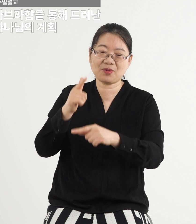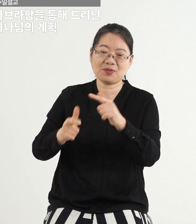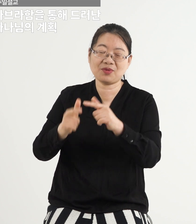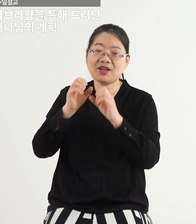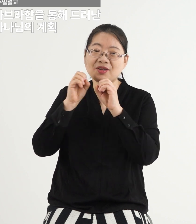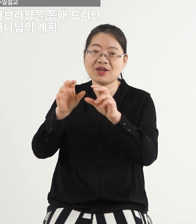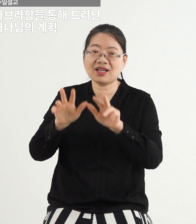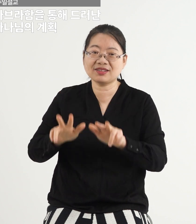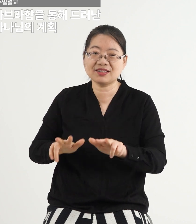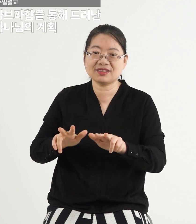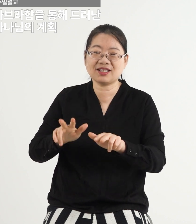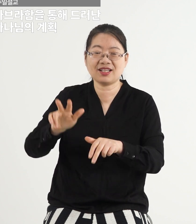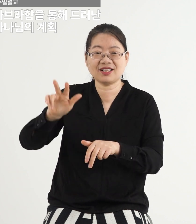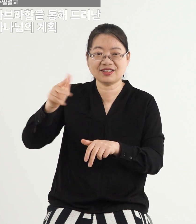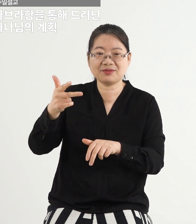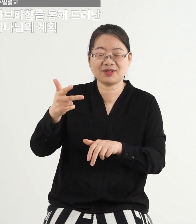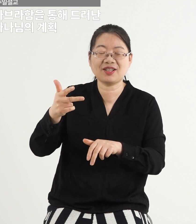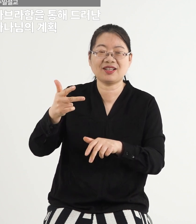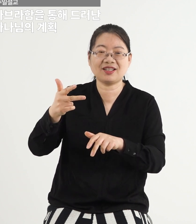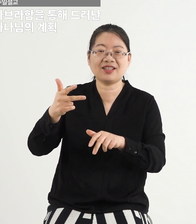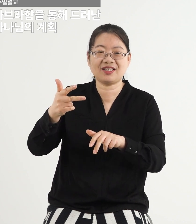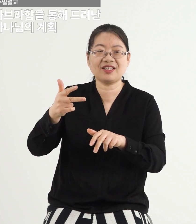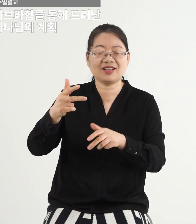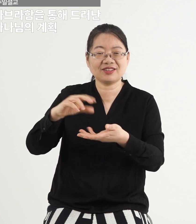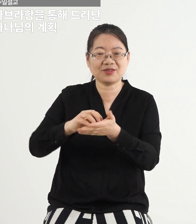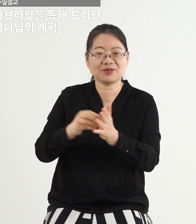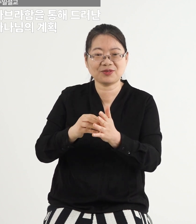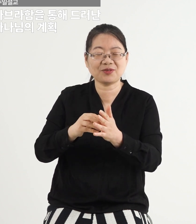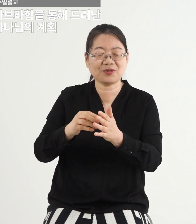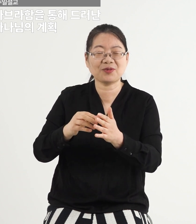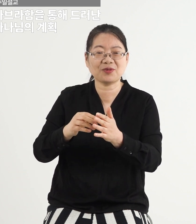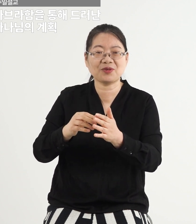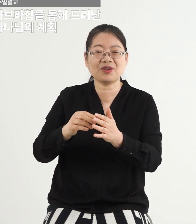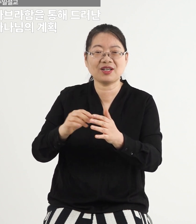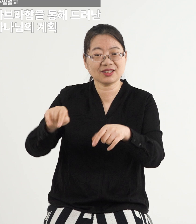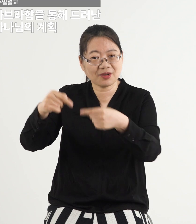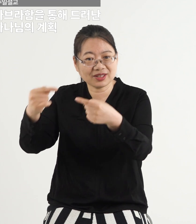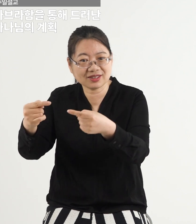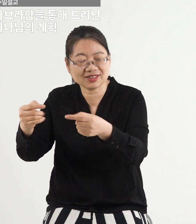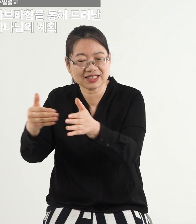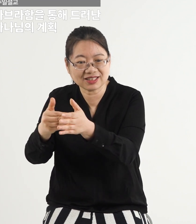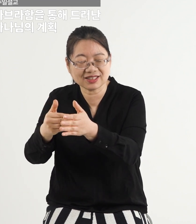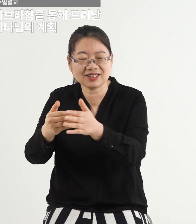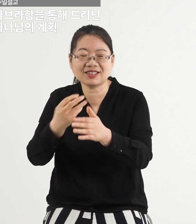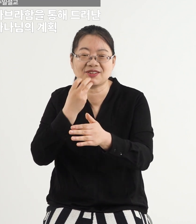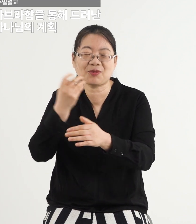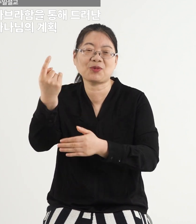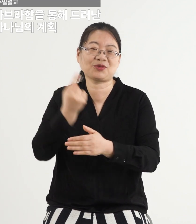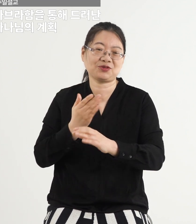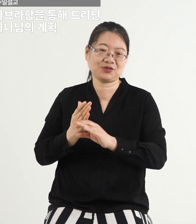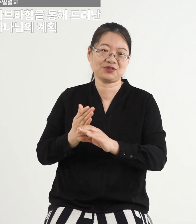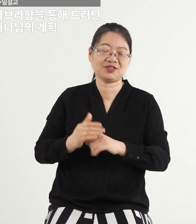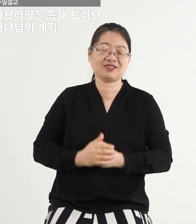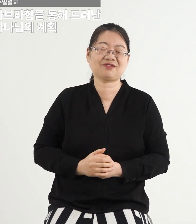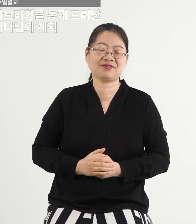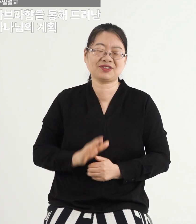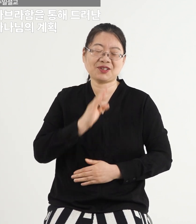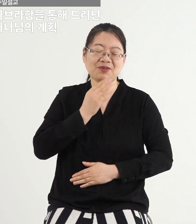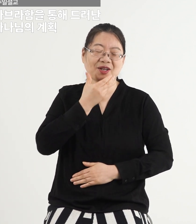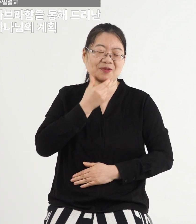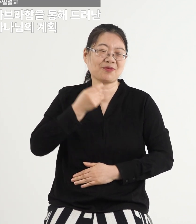지금 올라오고 있는 중이에요. 얼마나 행복할까. 그 죽은 땅과